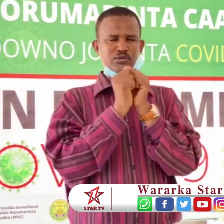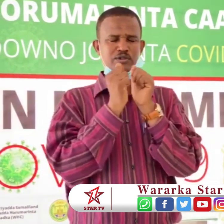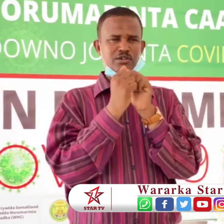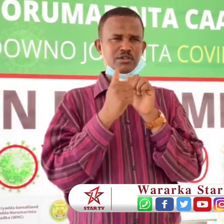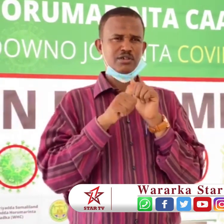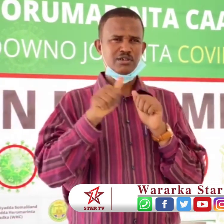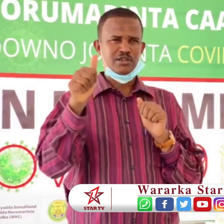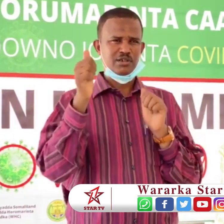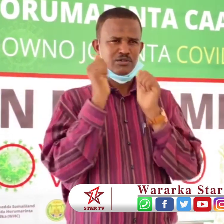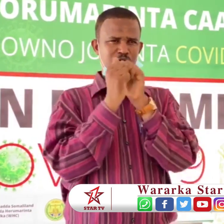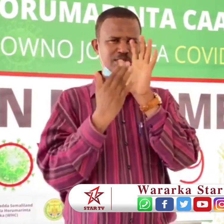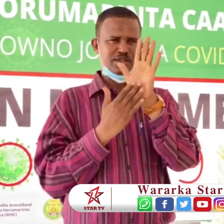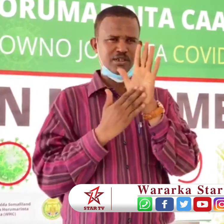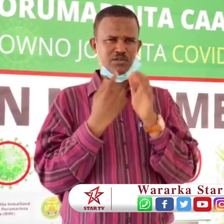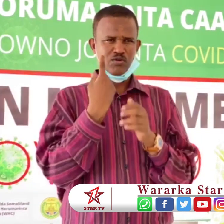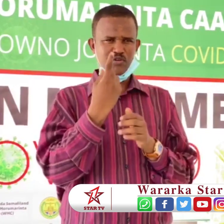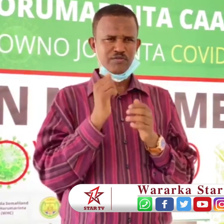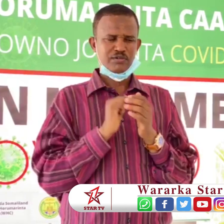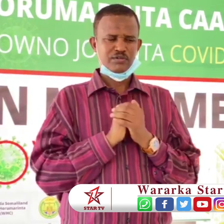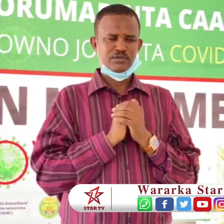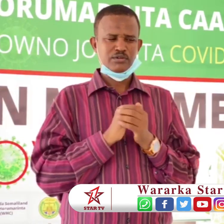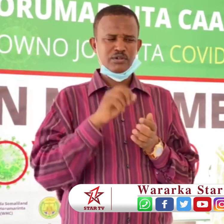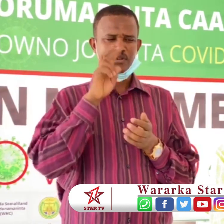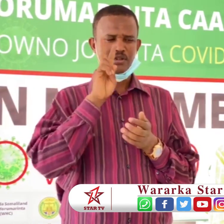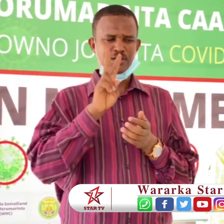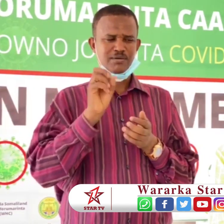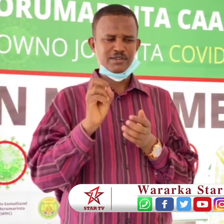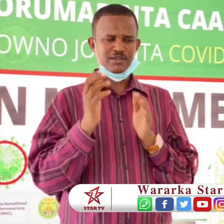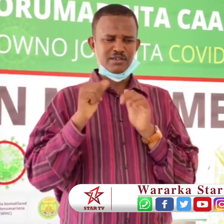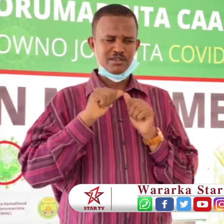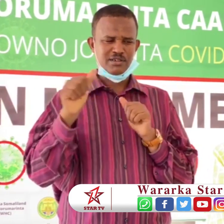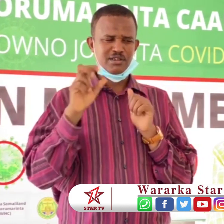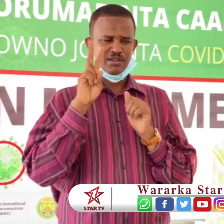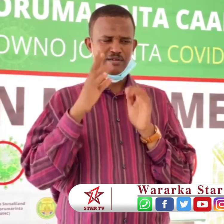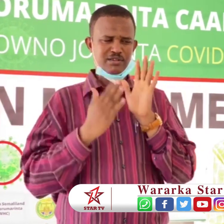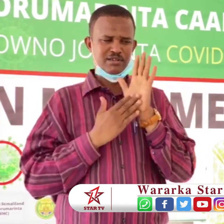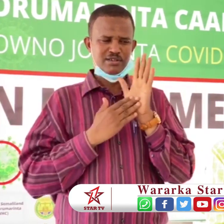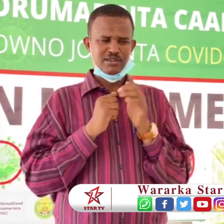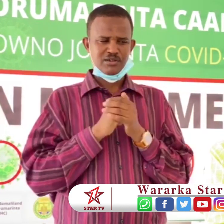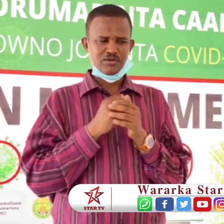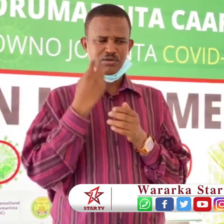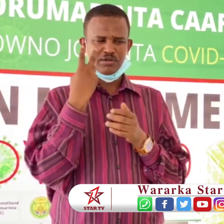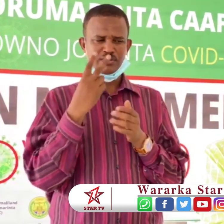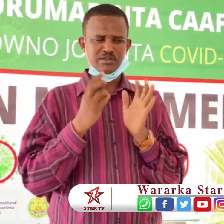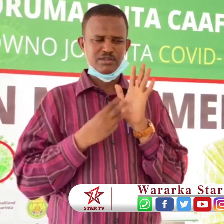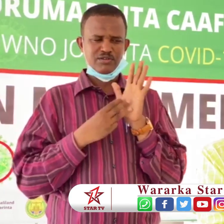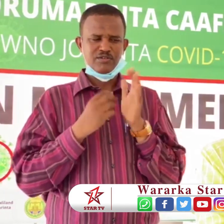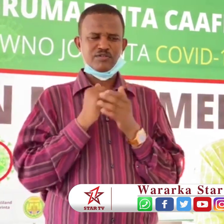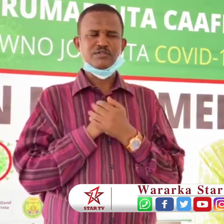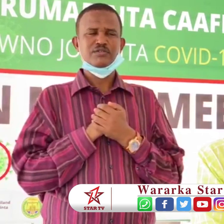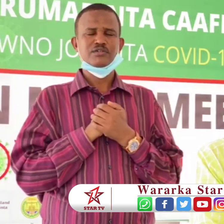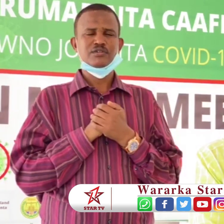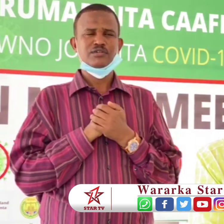jira 20 jir ilaa 29 jirna waa 8 qof 30 jir ilaa 39